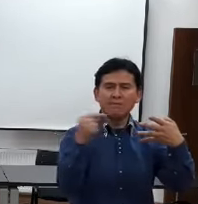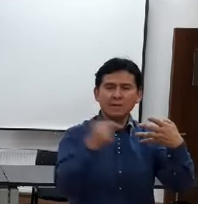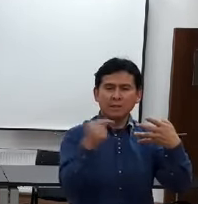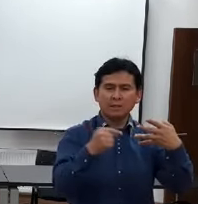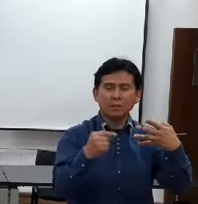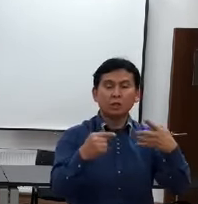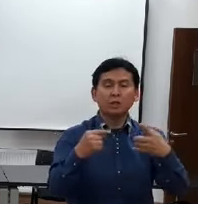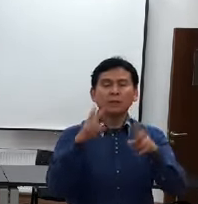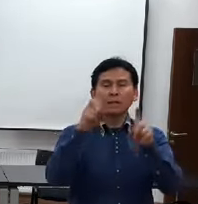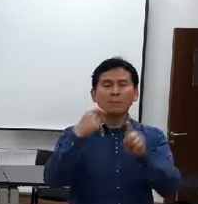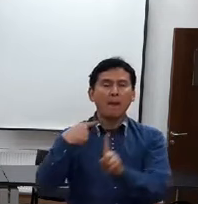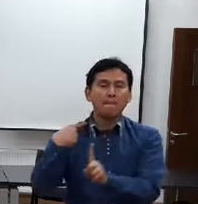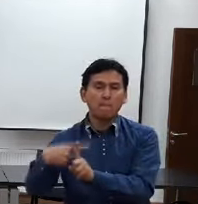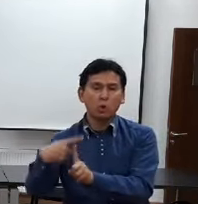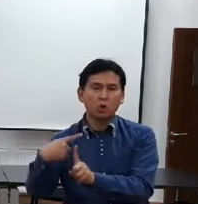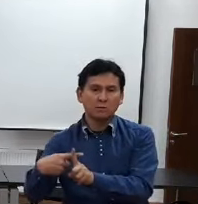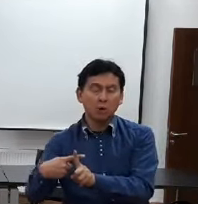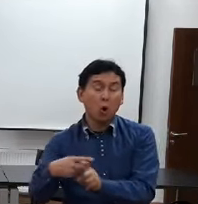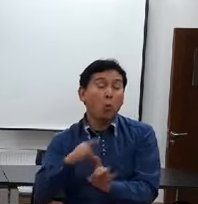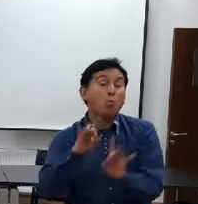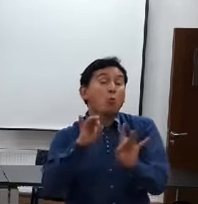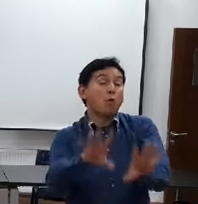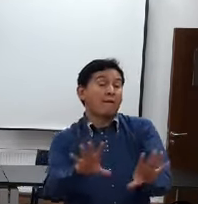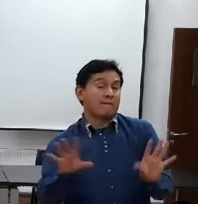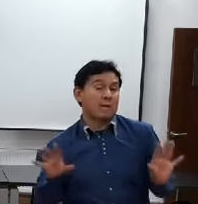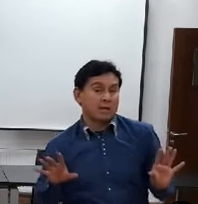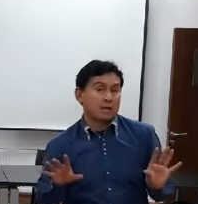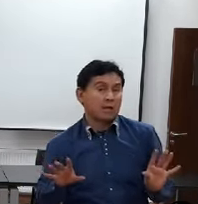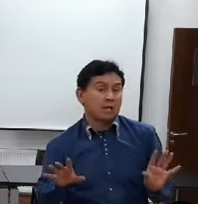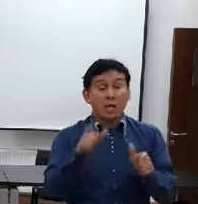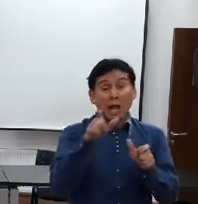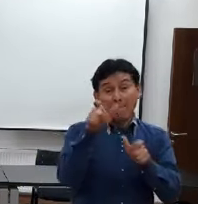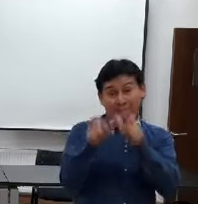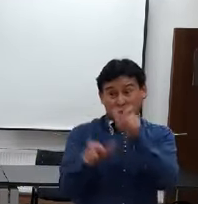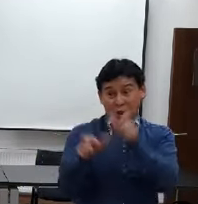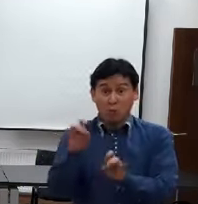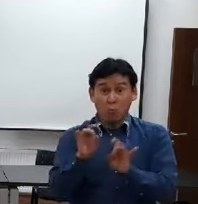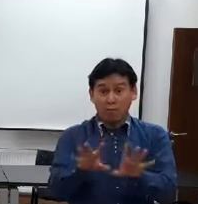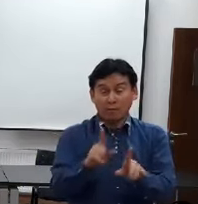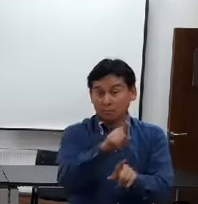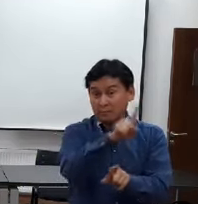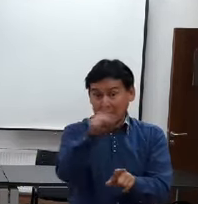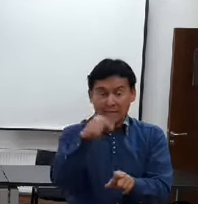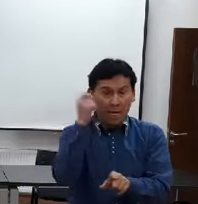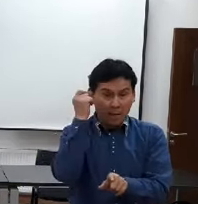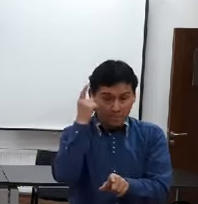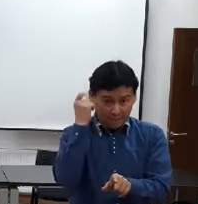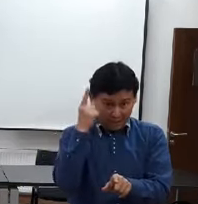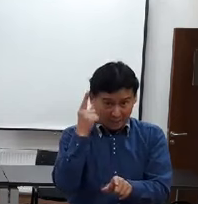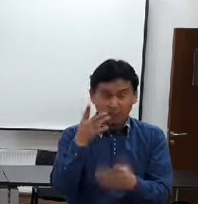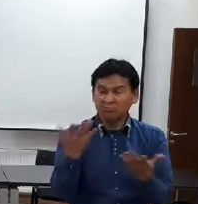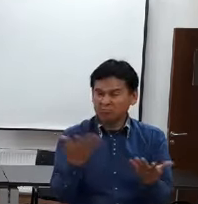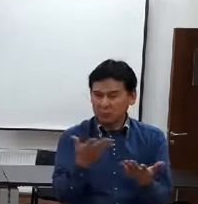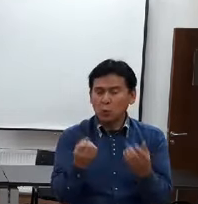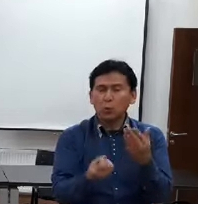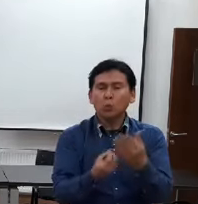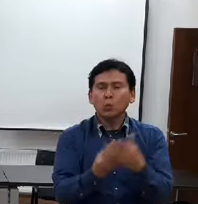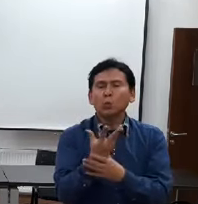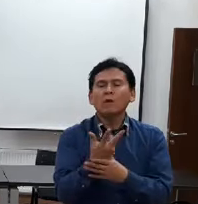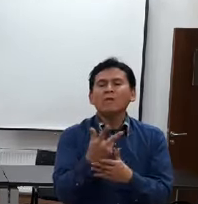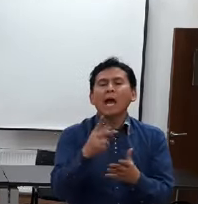los casos positivos como caso probable los casos probables en definitiva y para que la gente un poco lo entienda va a ser una nueva